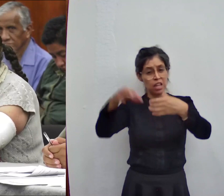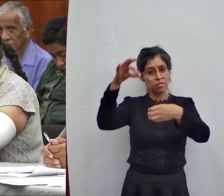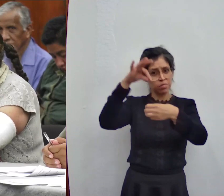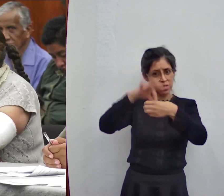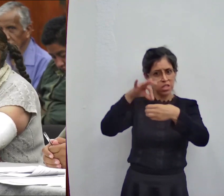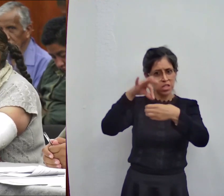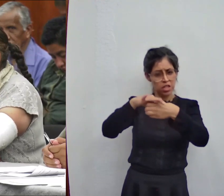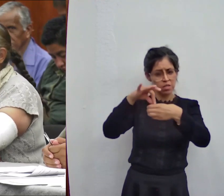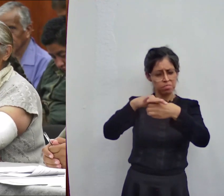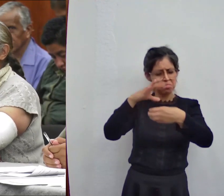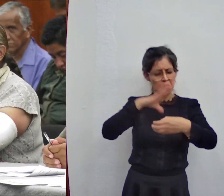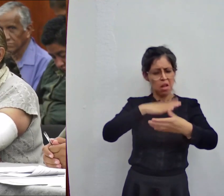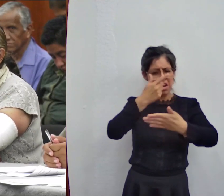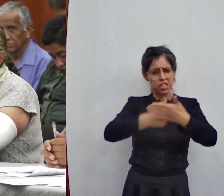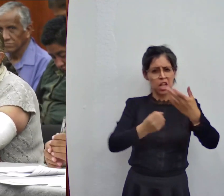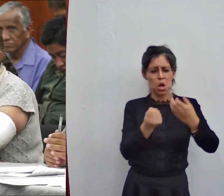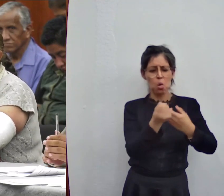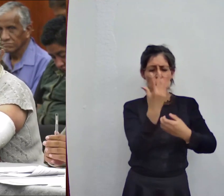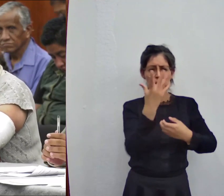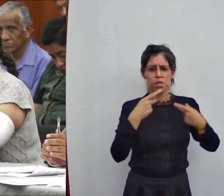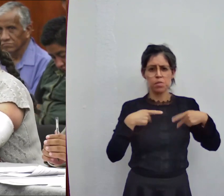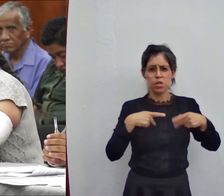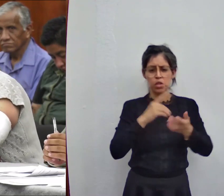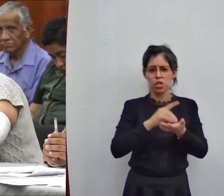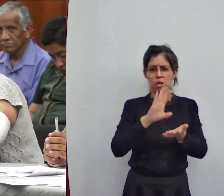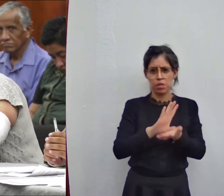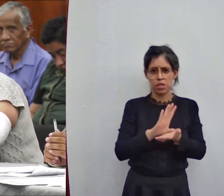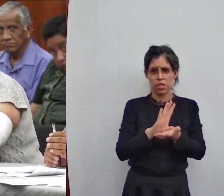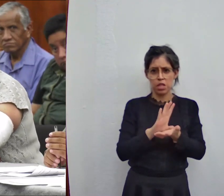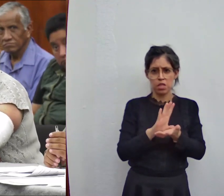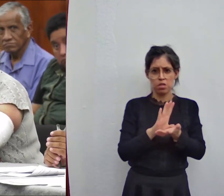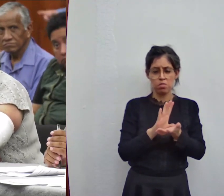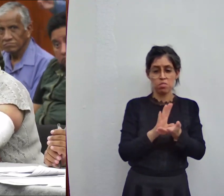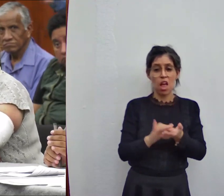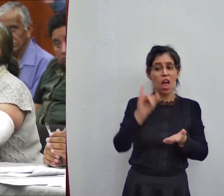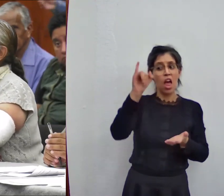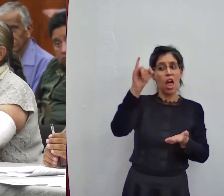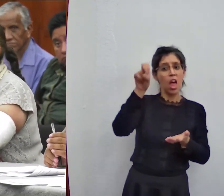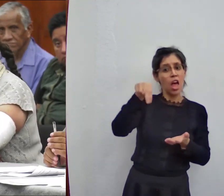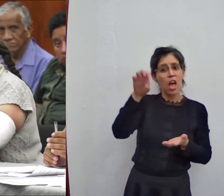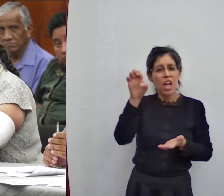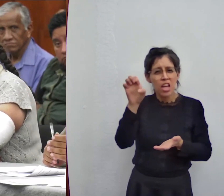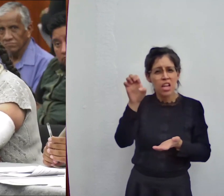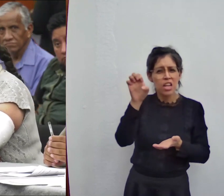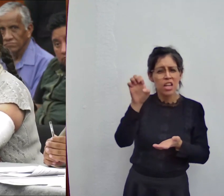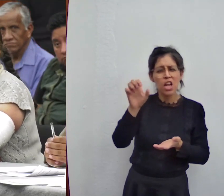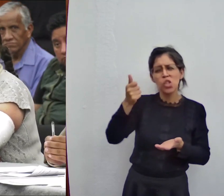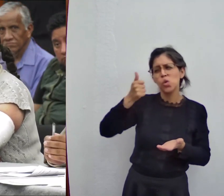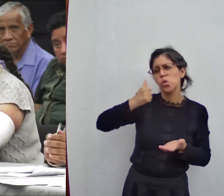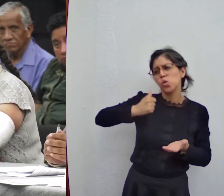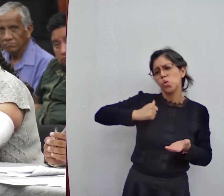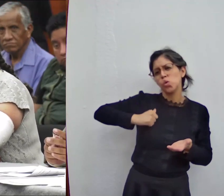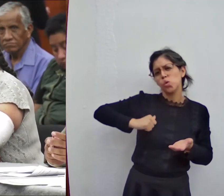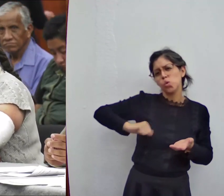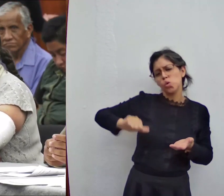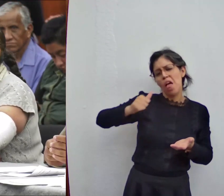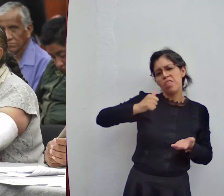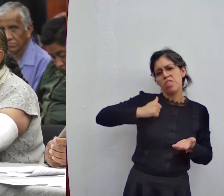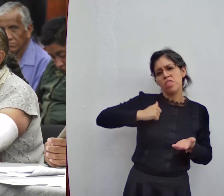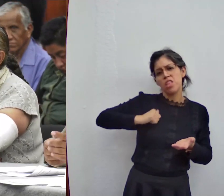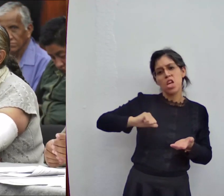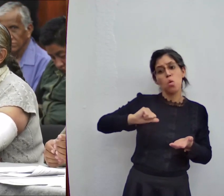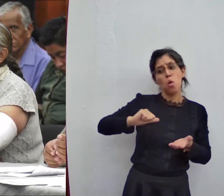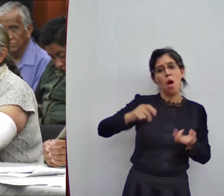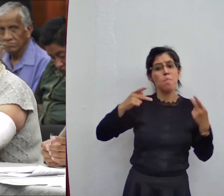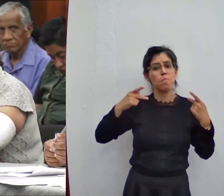qué? Porque el padrón electoral del INE no está actualizado. Hay personas muertas, personas de todo,